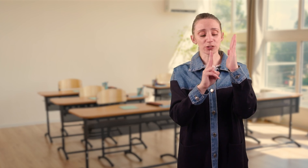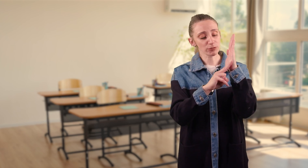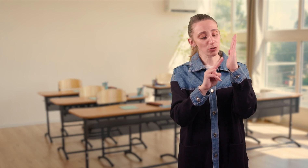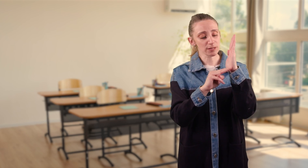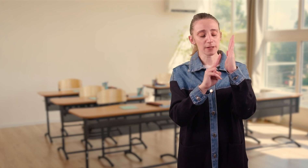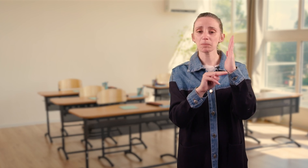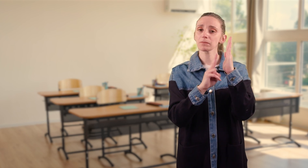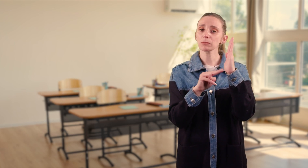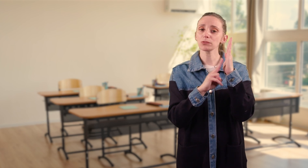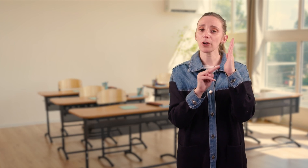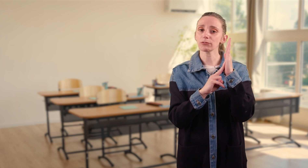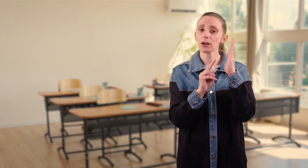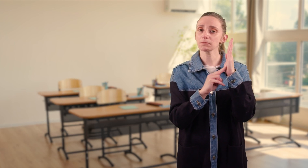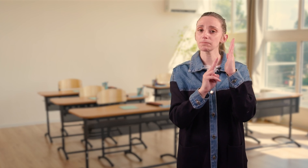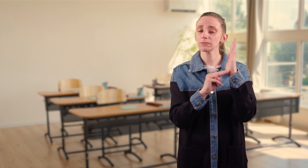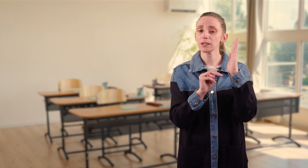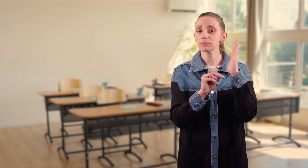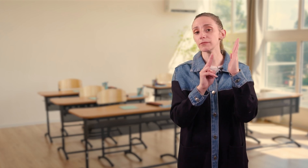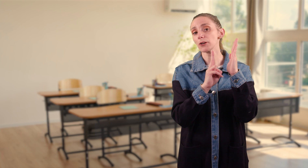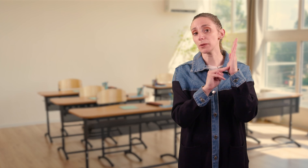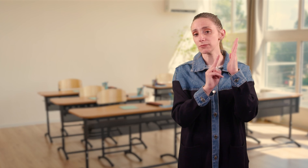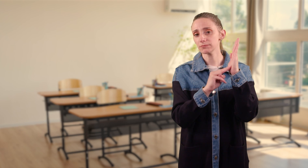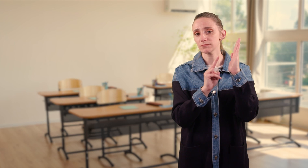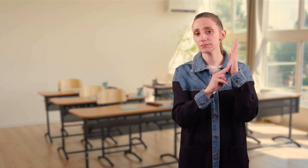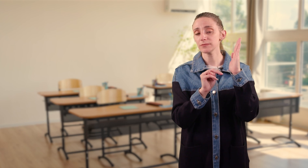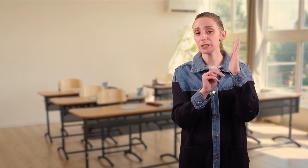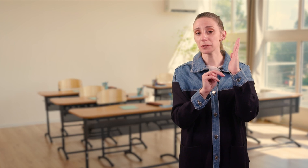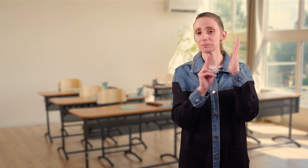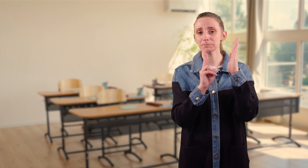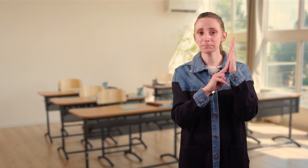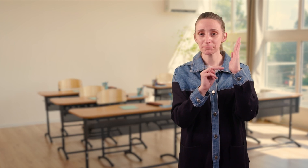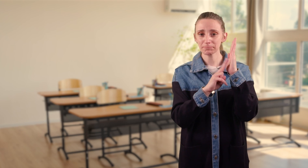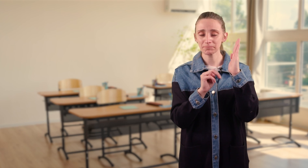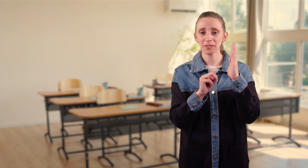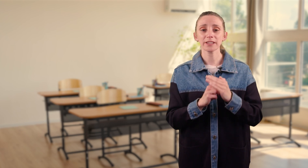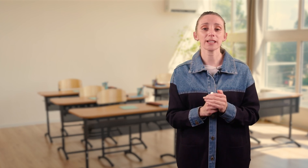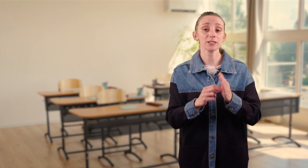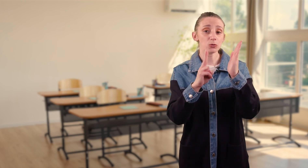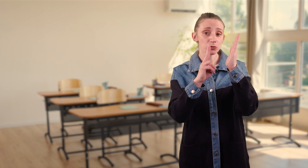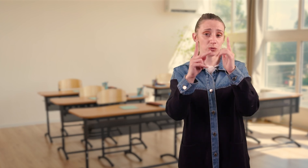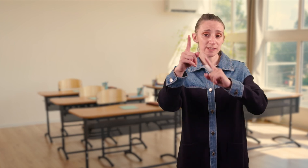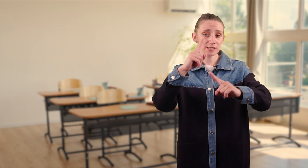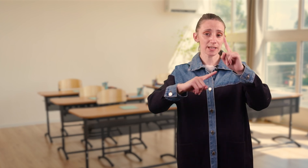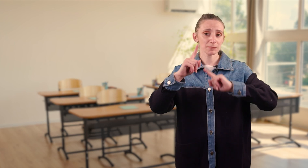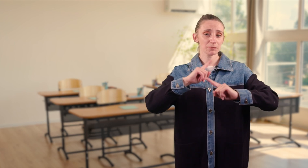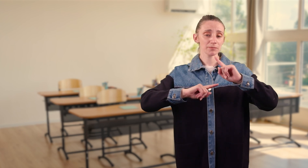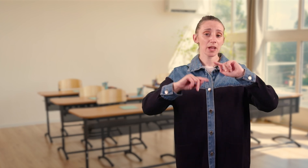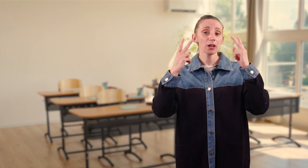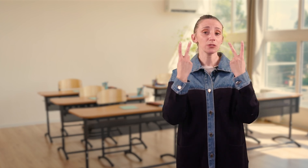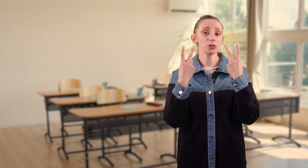fait frotter plusieurs fois vers le bas. Nîmes. Ça, c'est le nom signé de